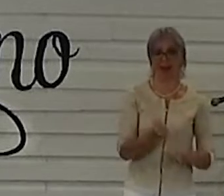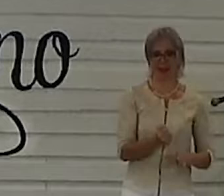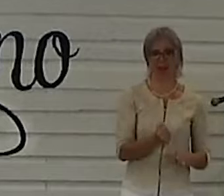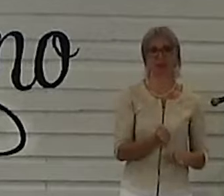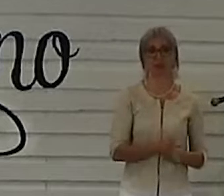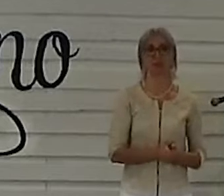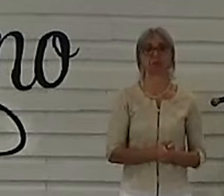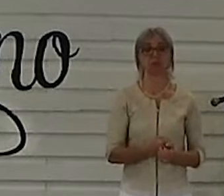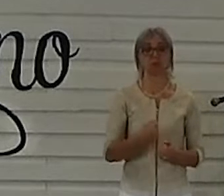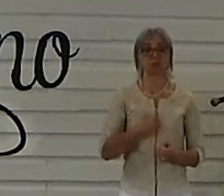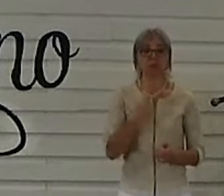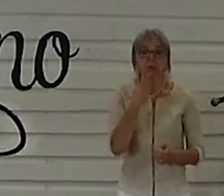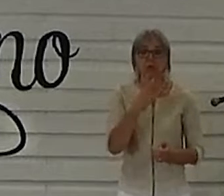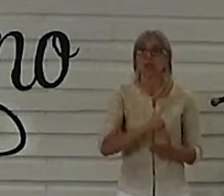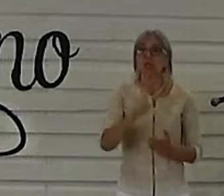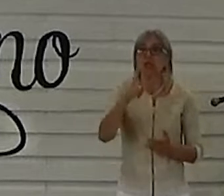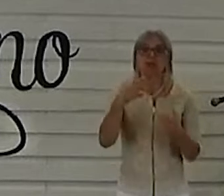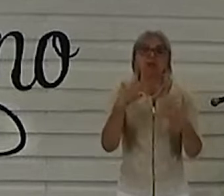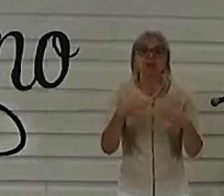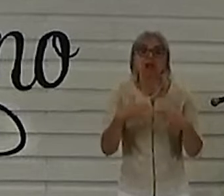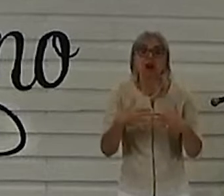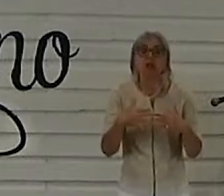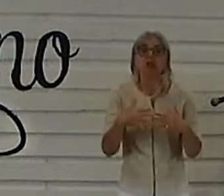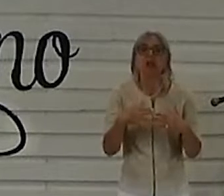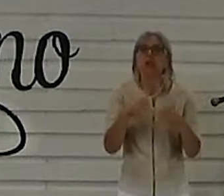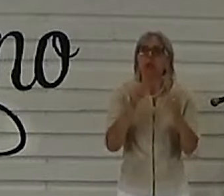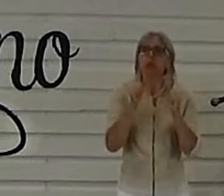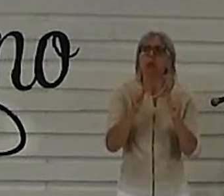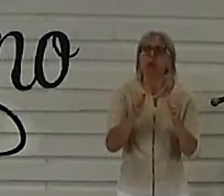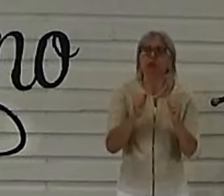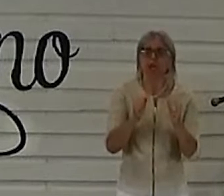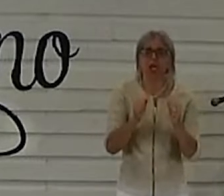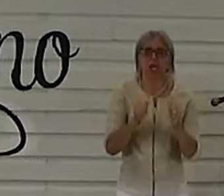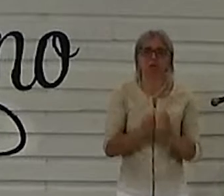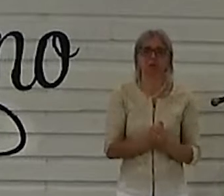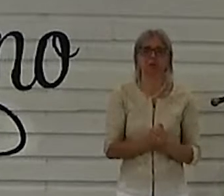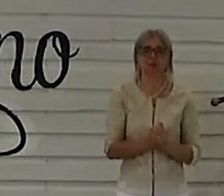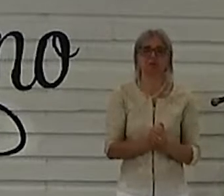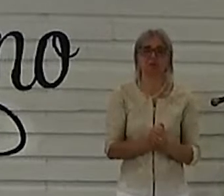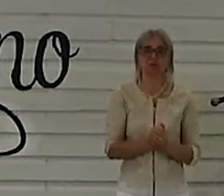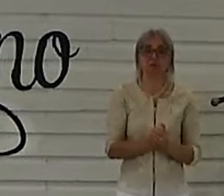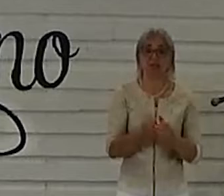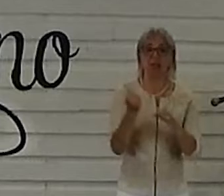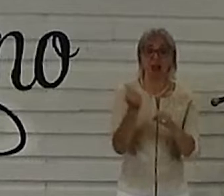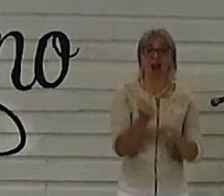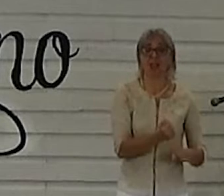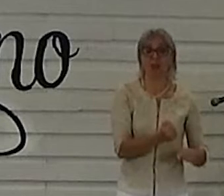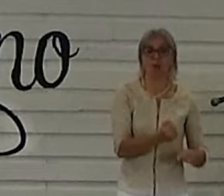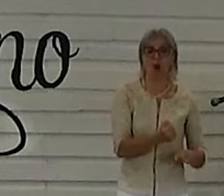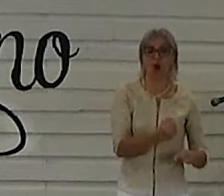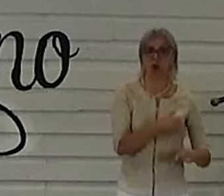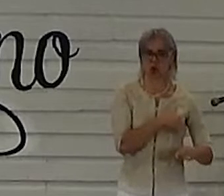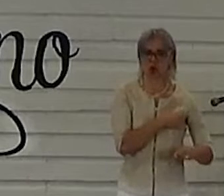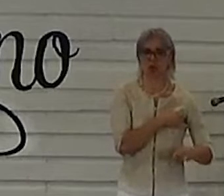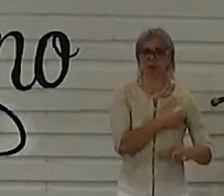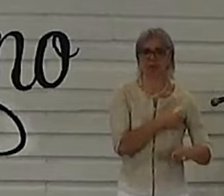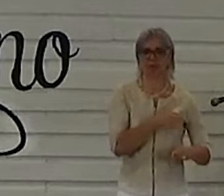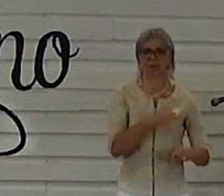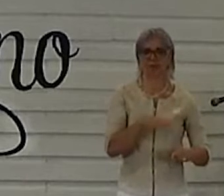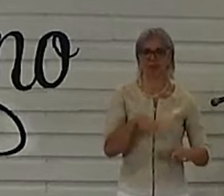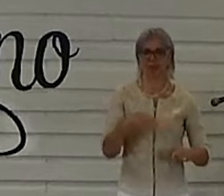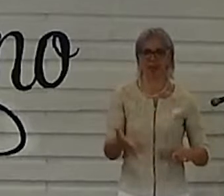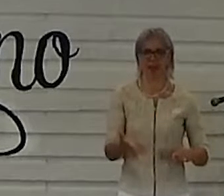potremmo aggiungere gli Atti degli Apostoli, no? Quando siamo stati salvati, guariti, liberati, potremmo aggiungere. E l'altro libro è il libro